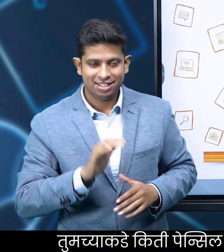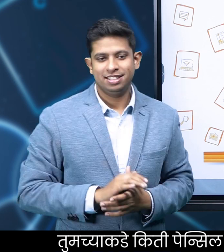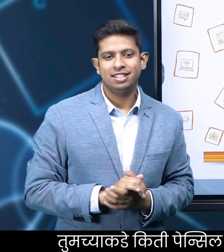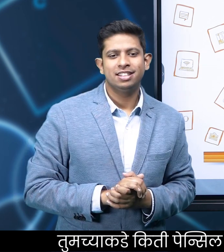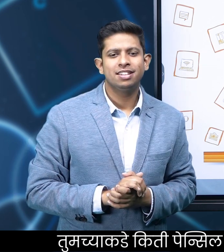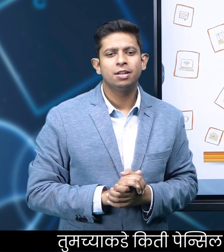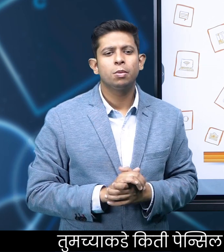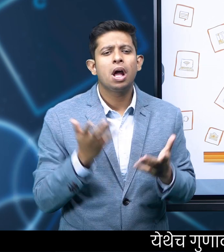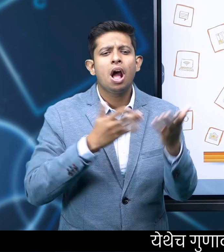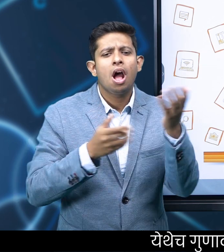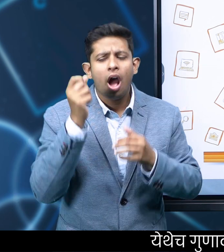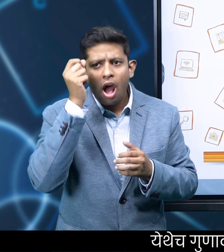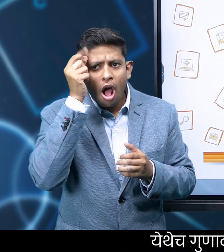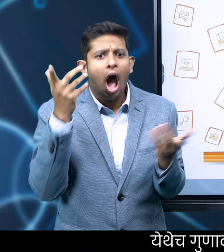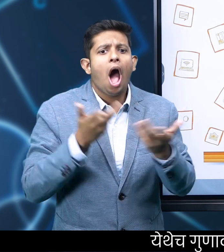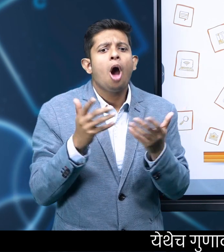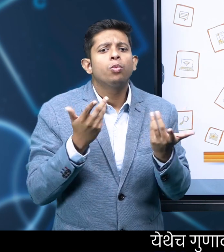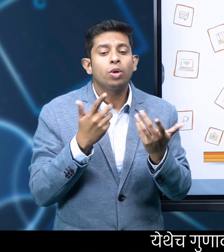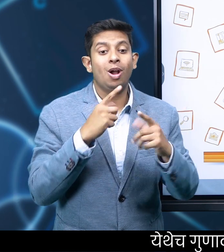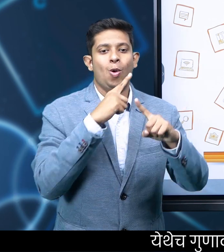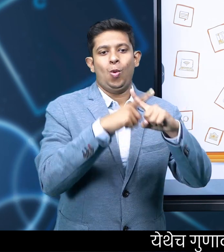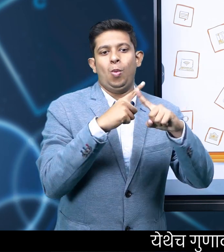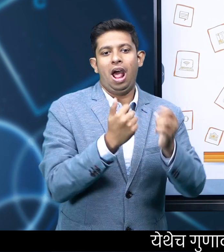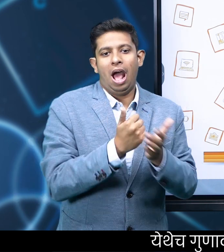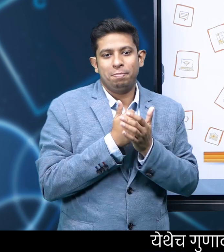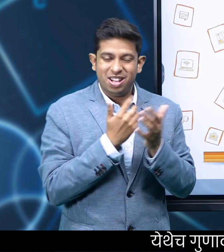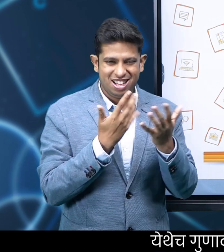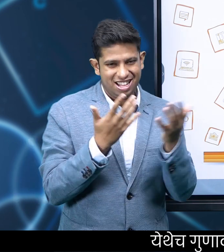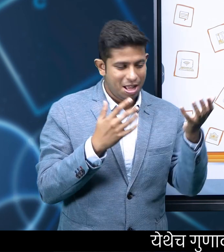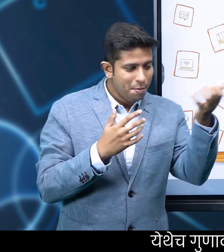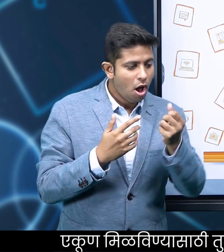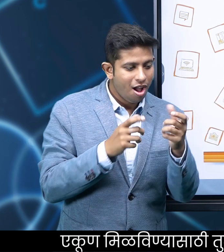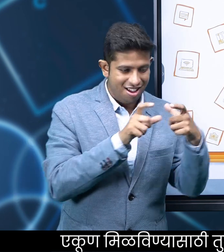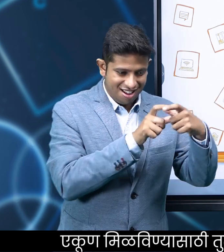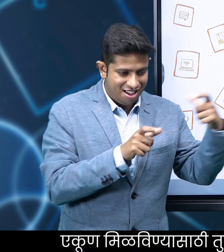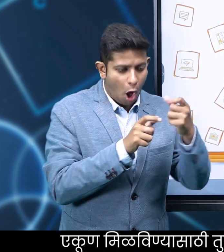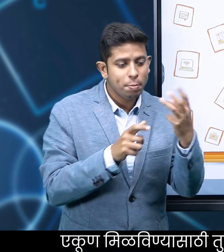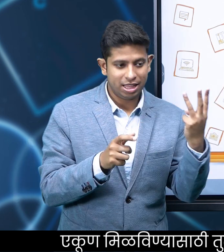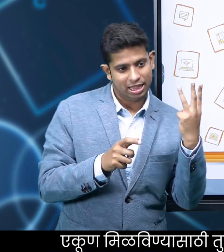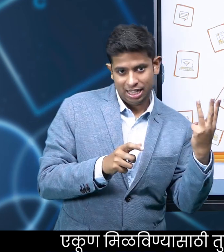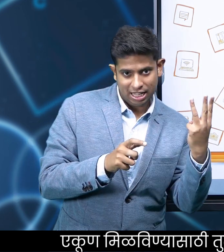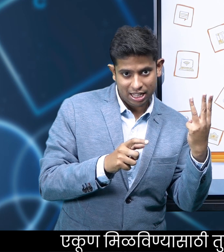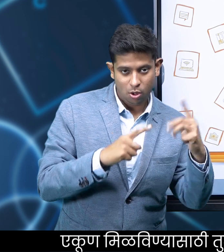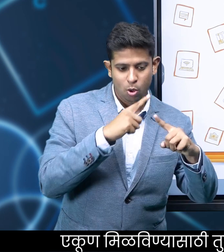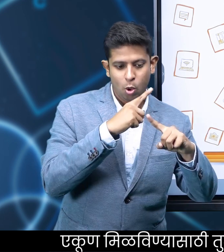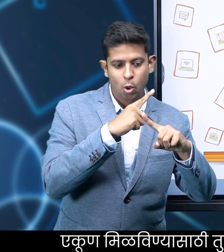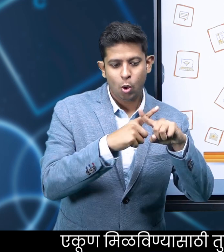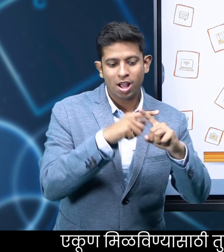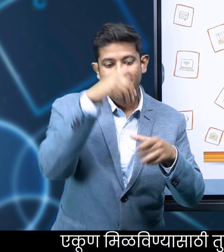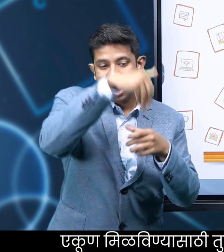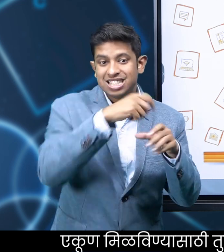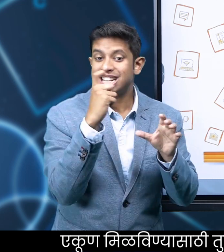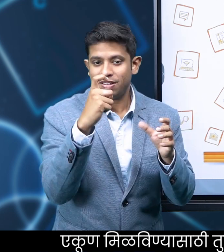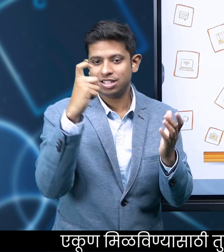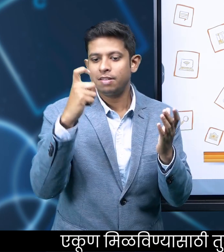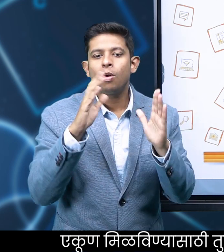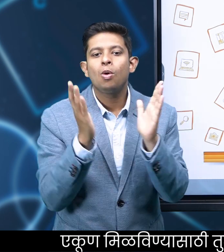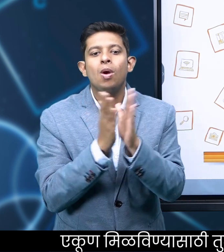असू शकते. येथेच गुणाकार समजून घेणे उपयुक्त ठरते. एकूण मिळवण्यासाठी तुम्ही फक्त 7 ला पॅकच्या